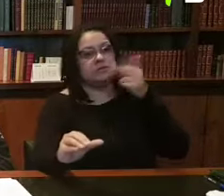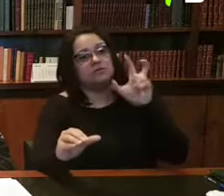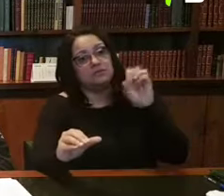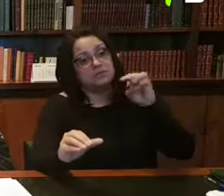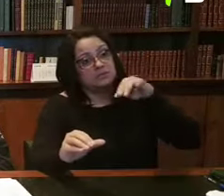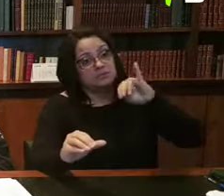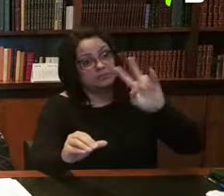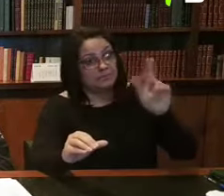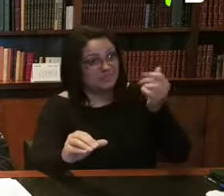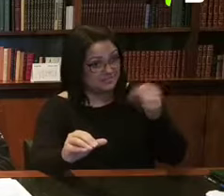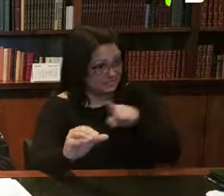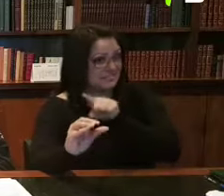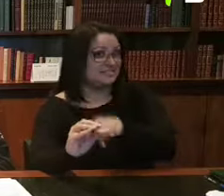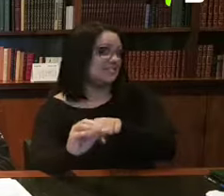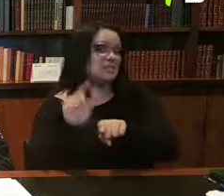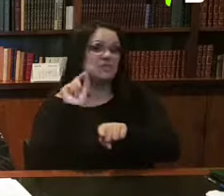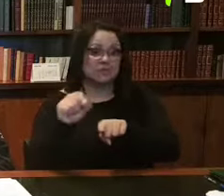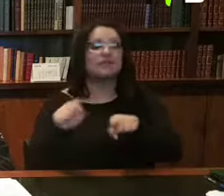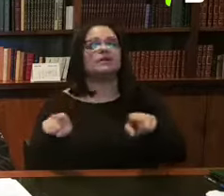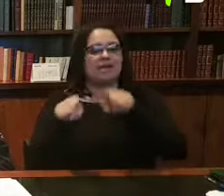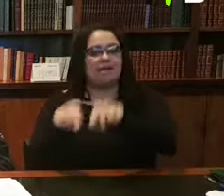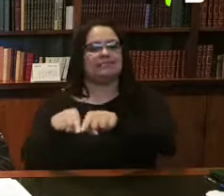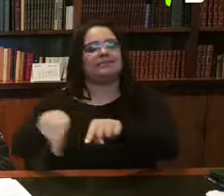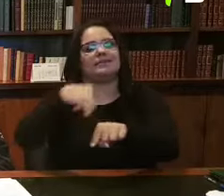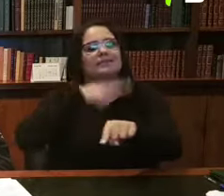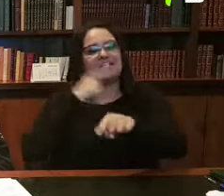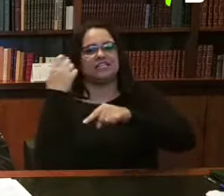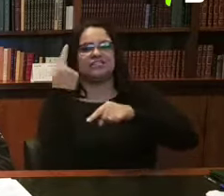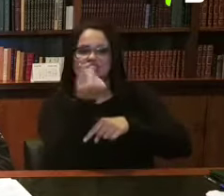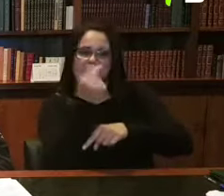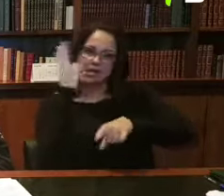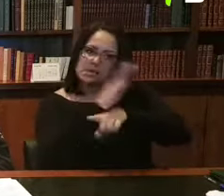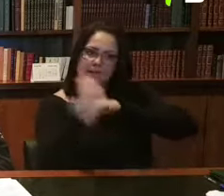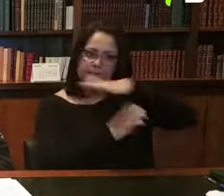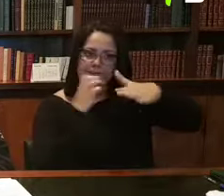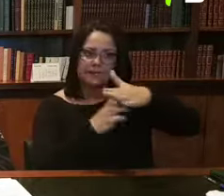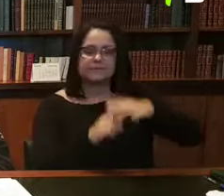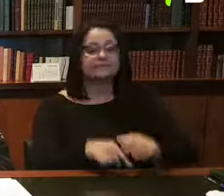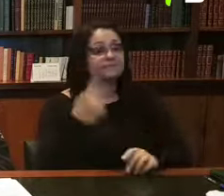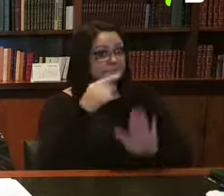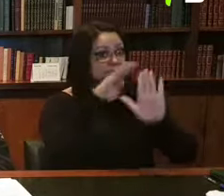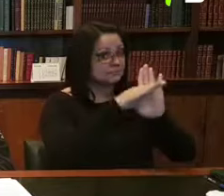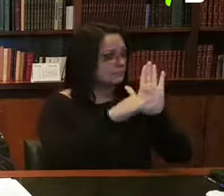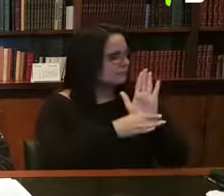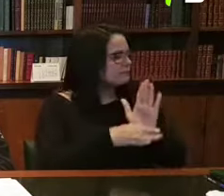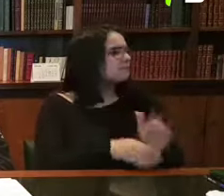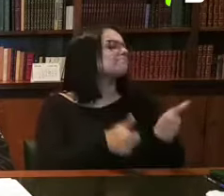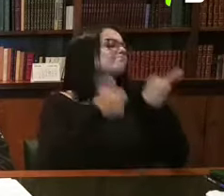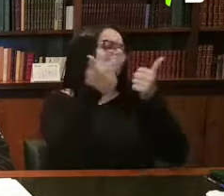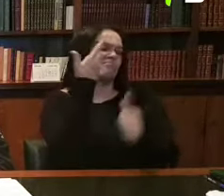aí entrou também o dinheiro para manter as empresas lá e um programa que foi o mais bem-sucedido